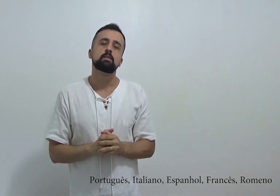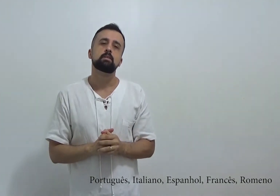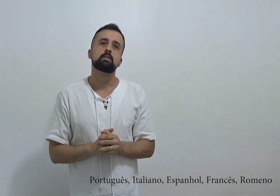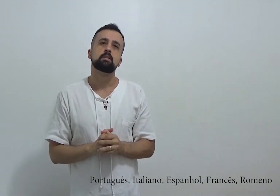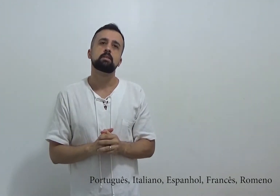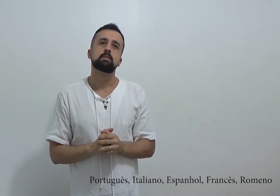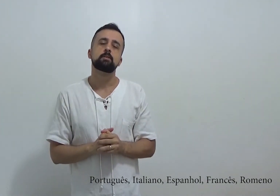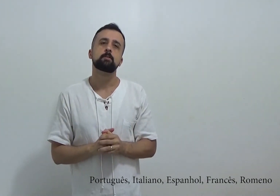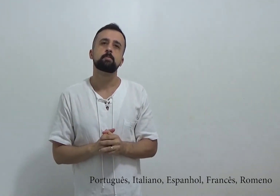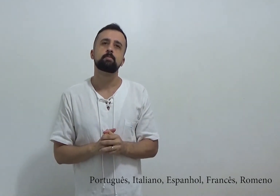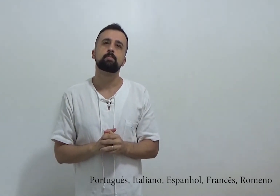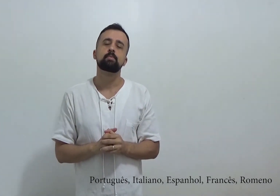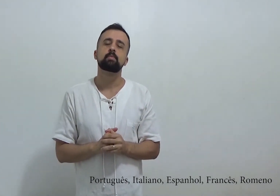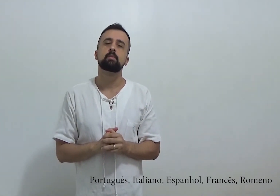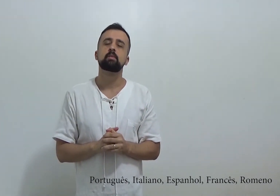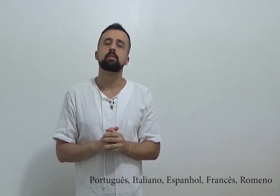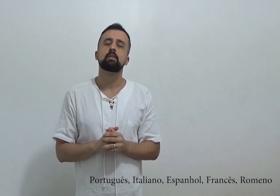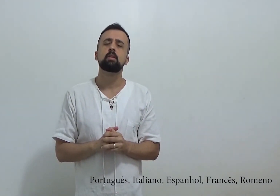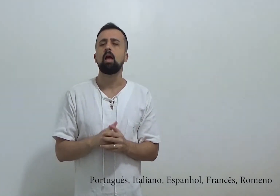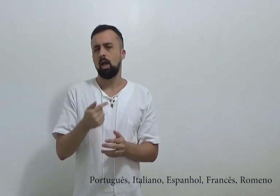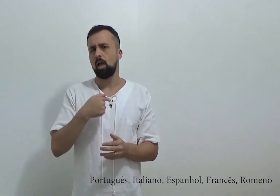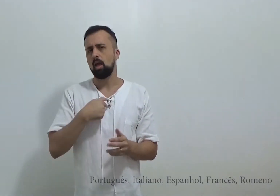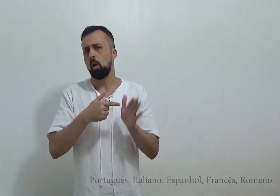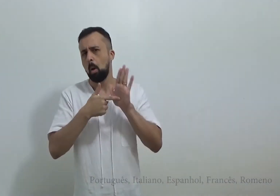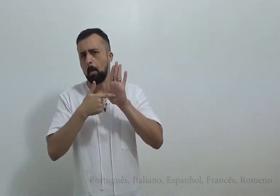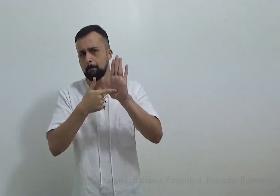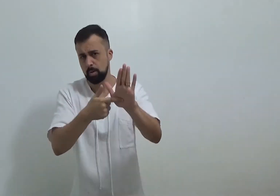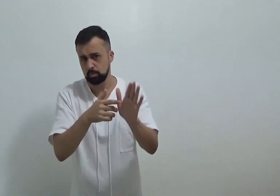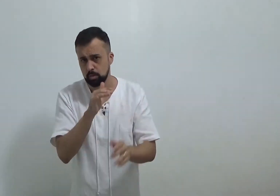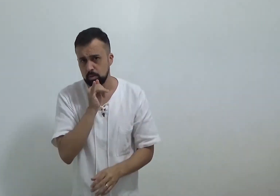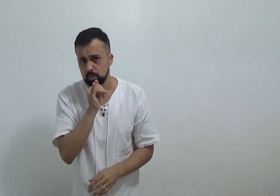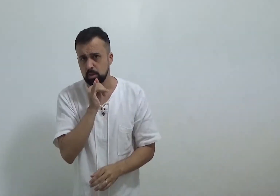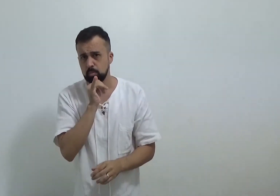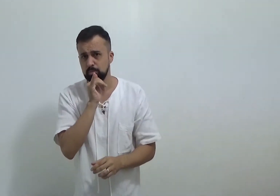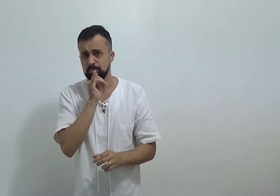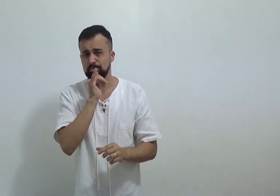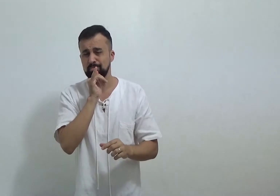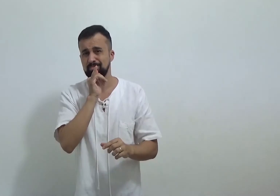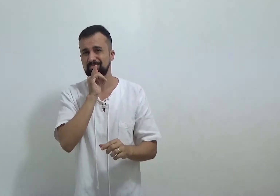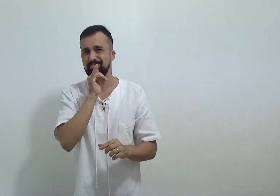italiano, espanhol, francês e romeno.